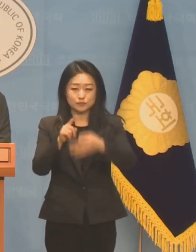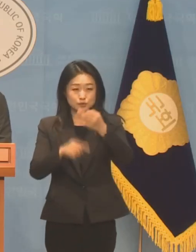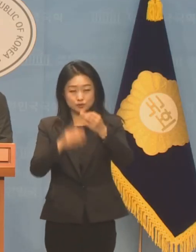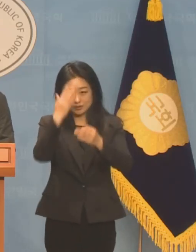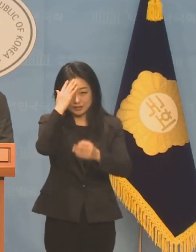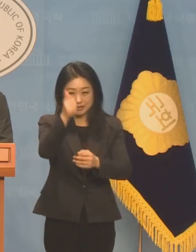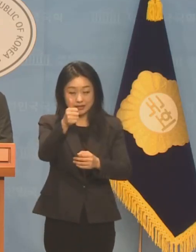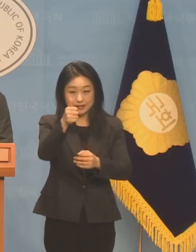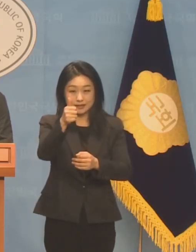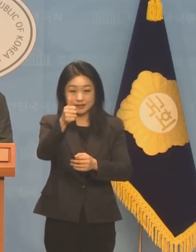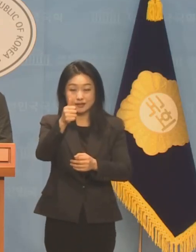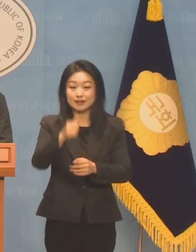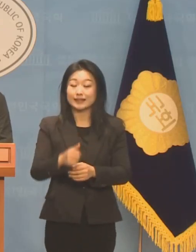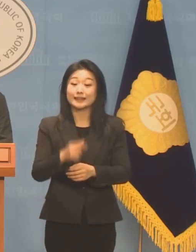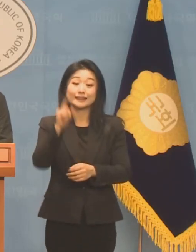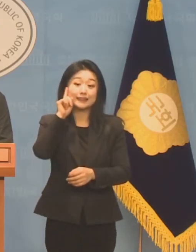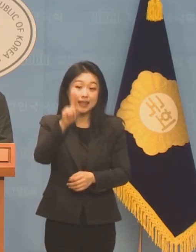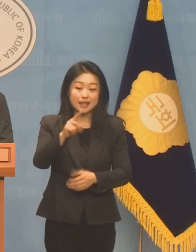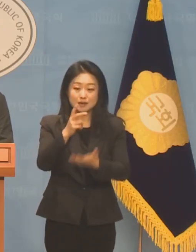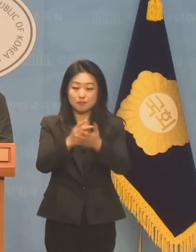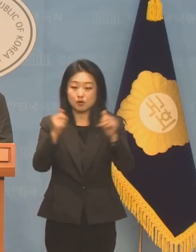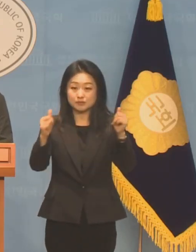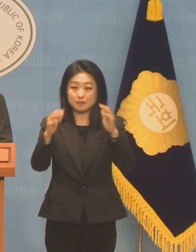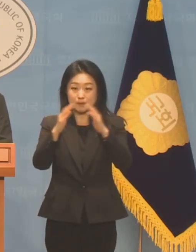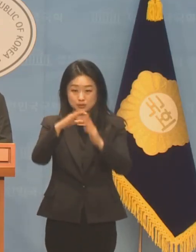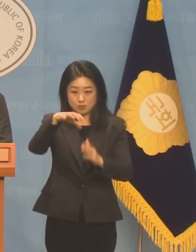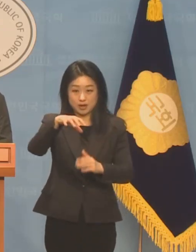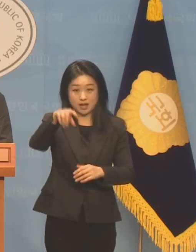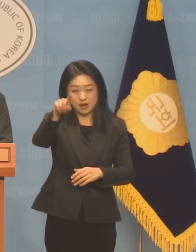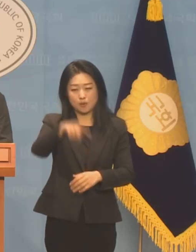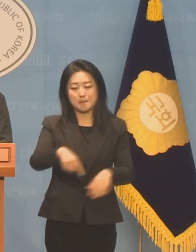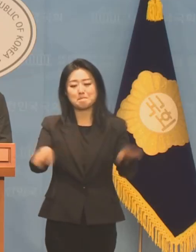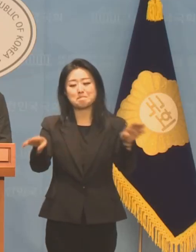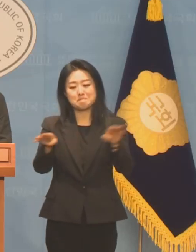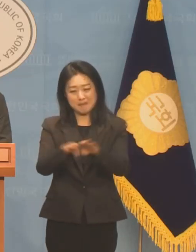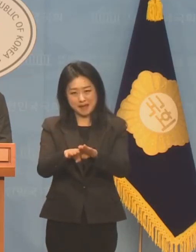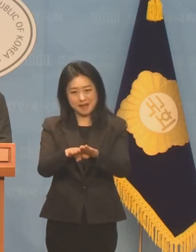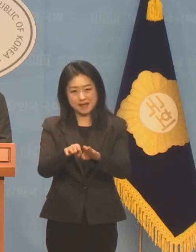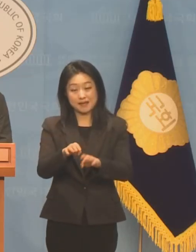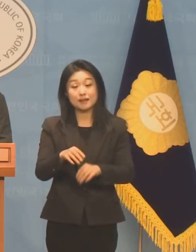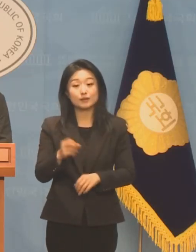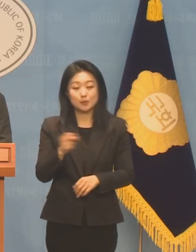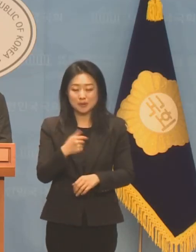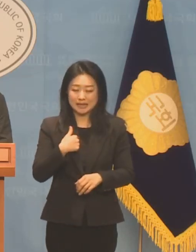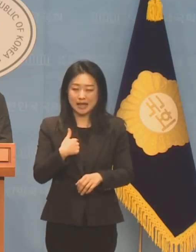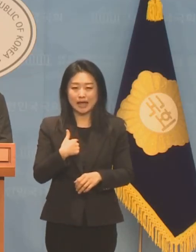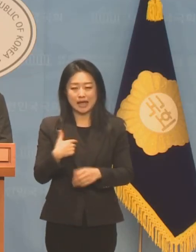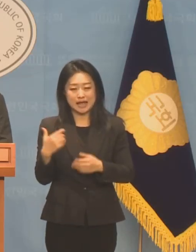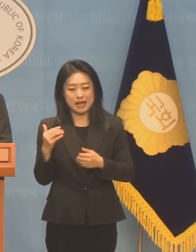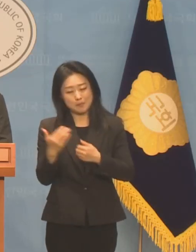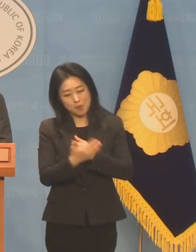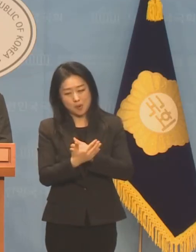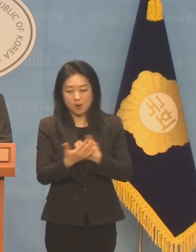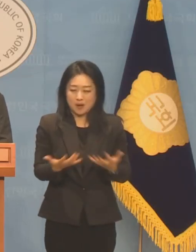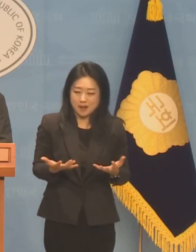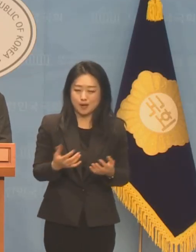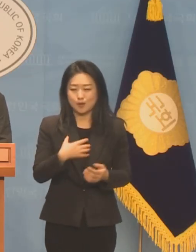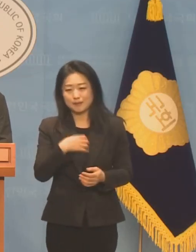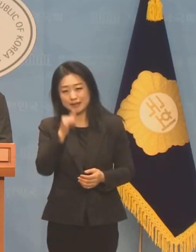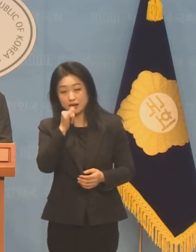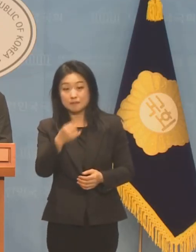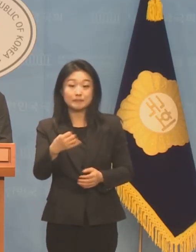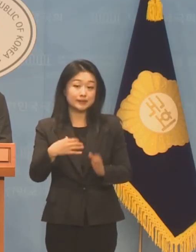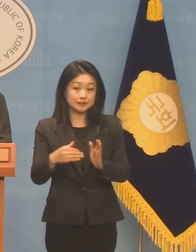윤석열은 내일 있는 헌법재판소 변론 기일에 나오지 못하겠다면서 신변 안정과 경호 문제를